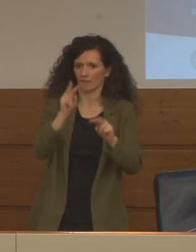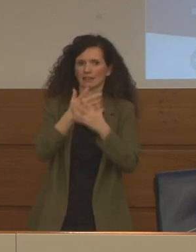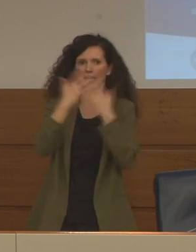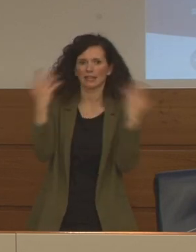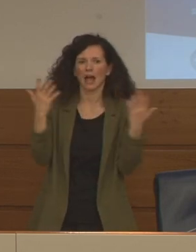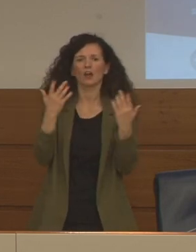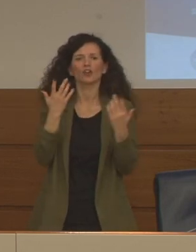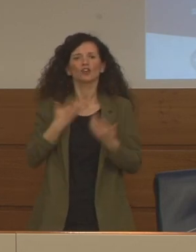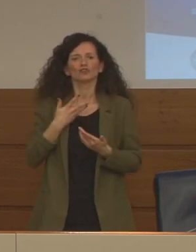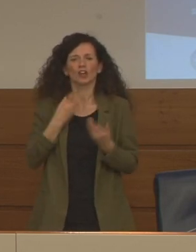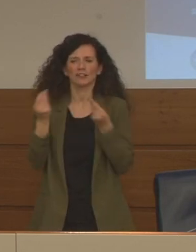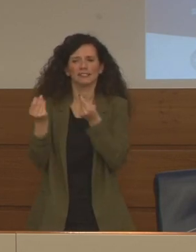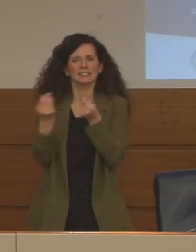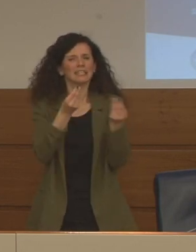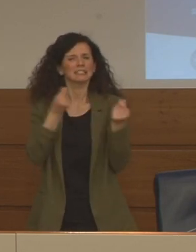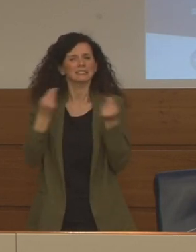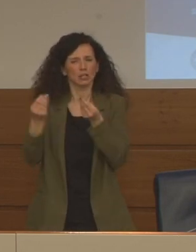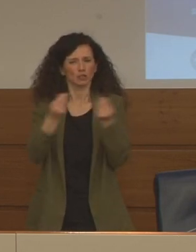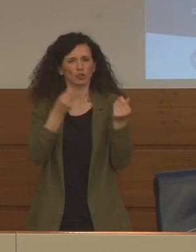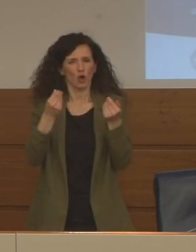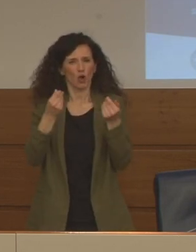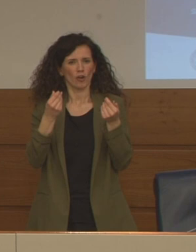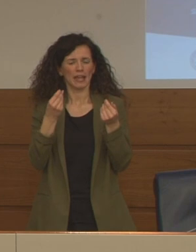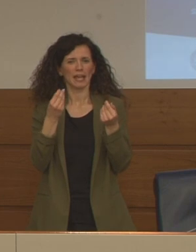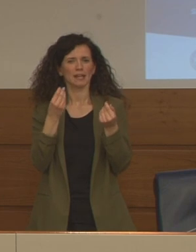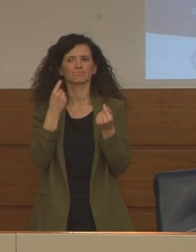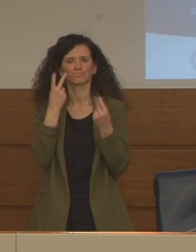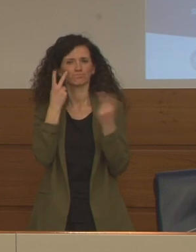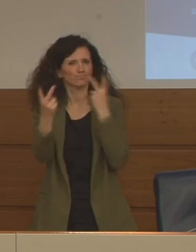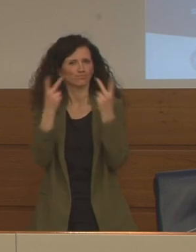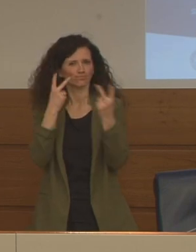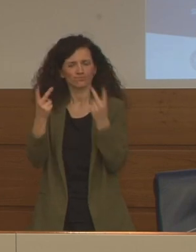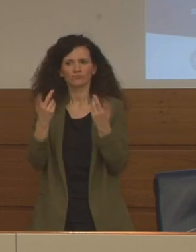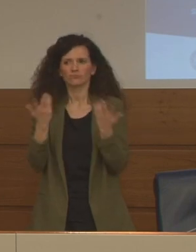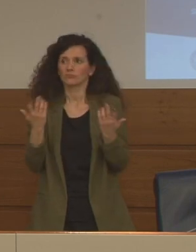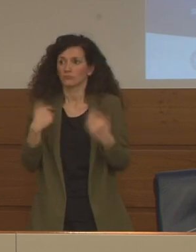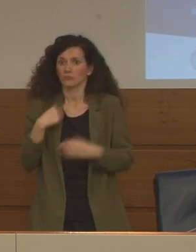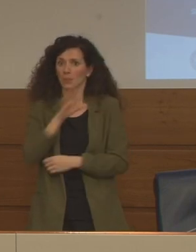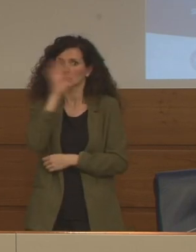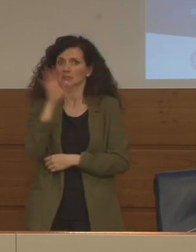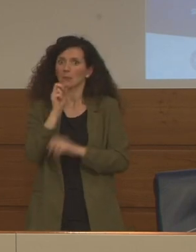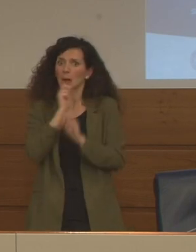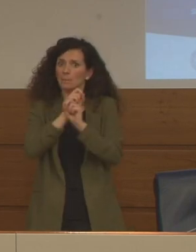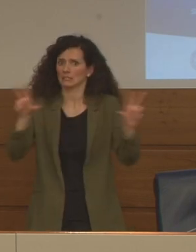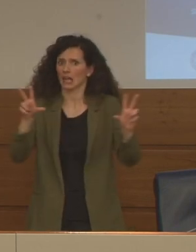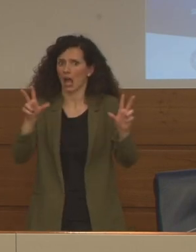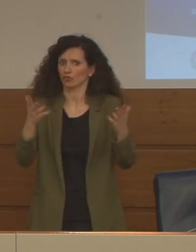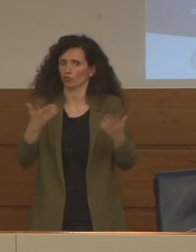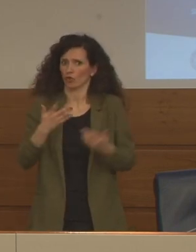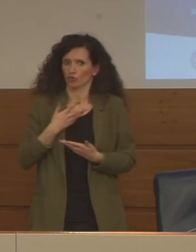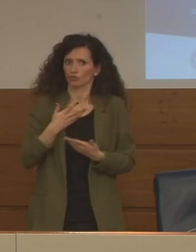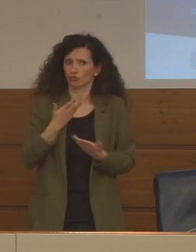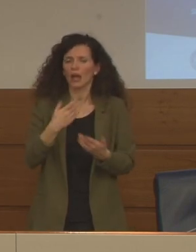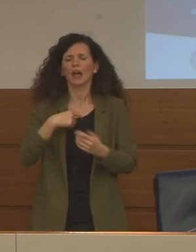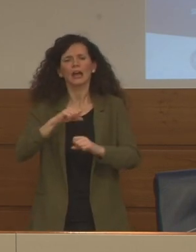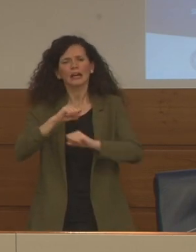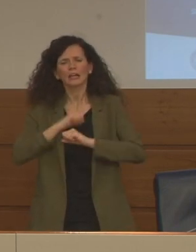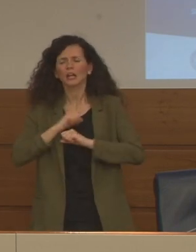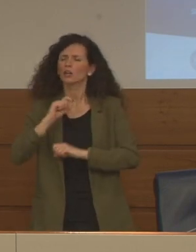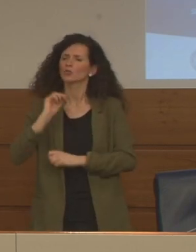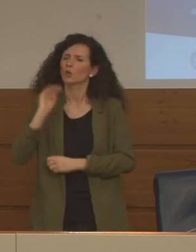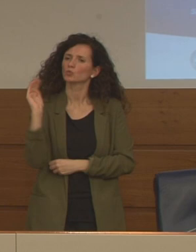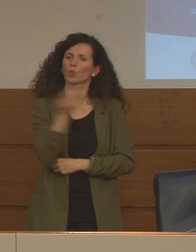sensori molto piu di quanto possa avere io mi pare che il messaggio stia passando e credo che dobbiamo tutti impegnarci